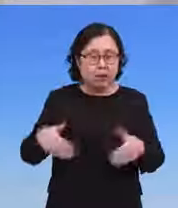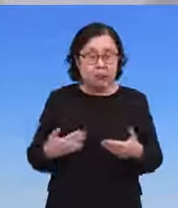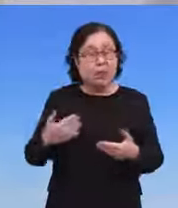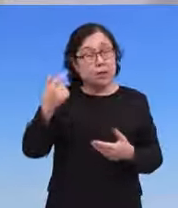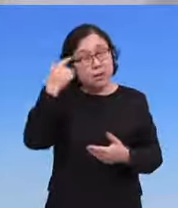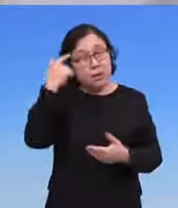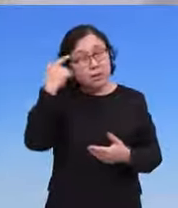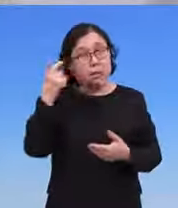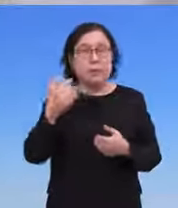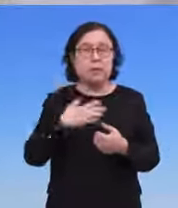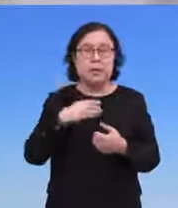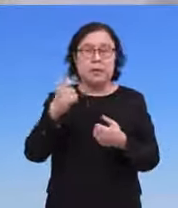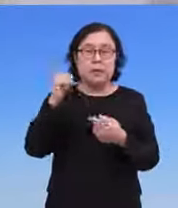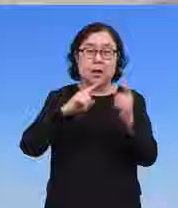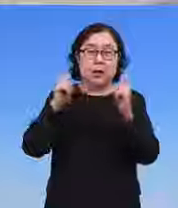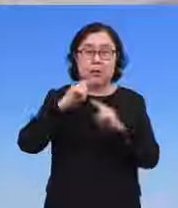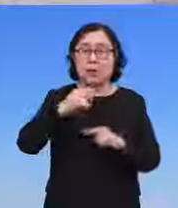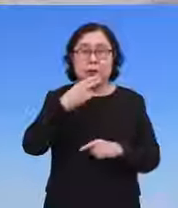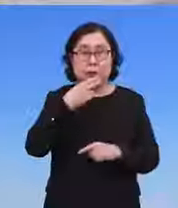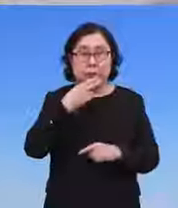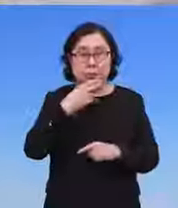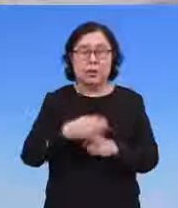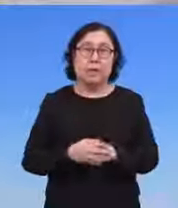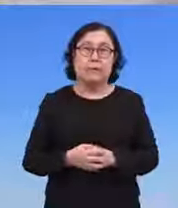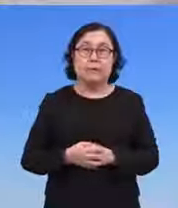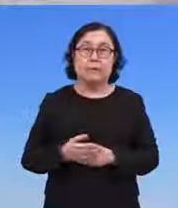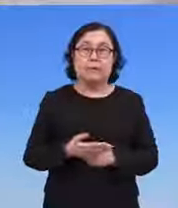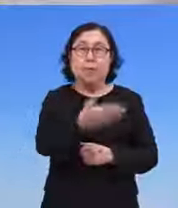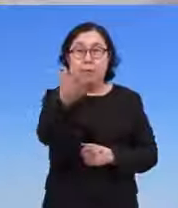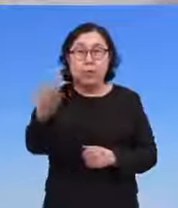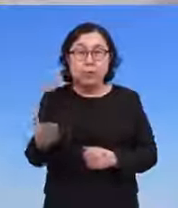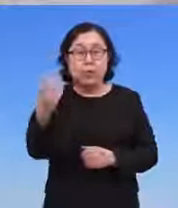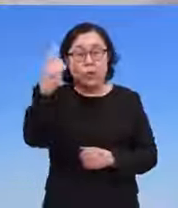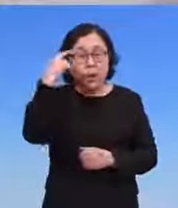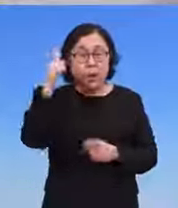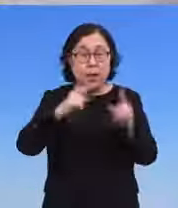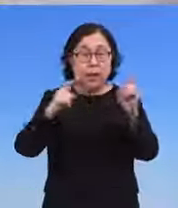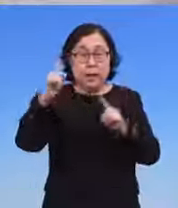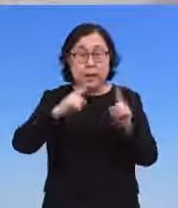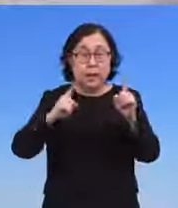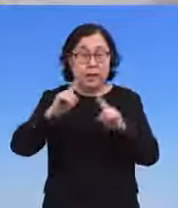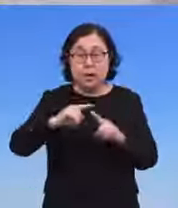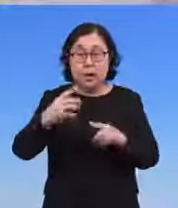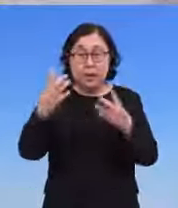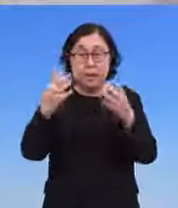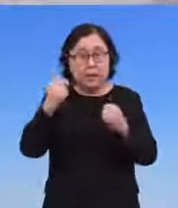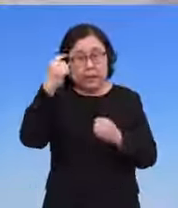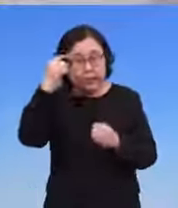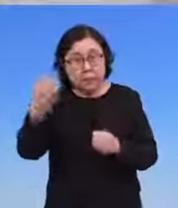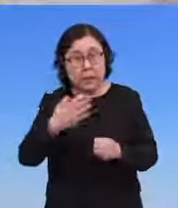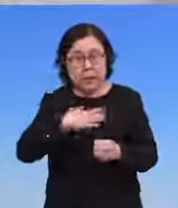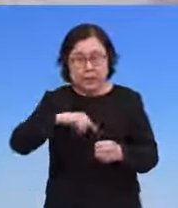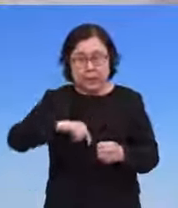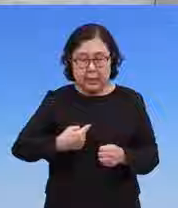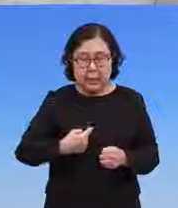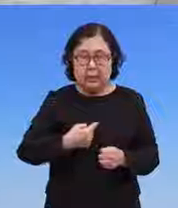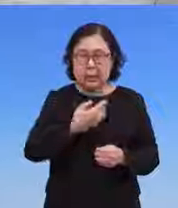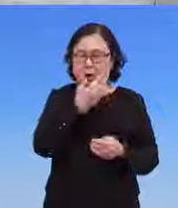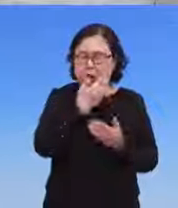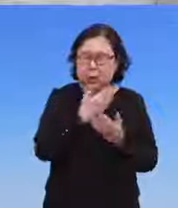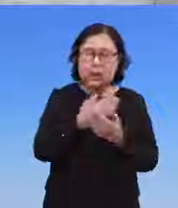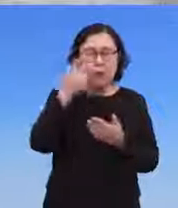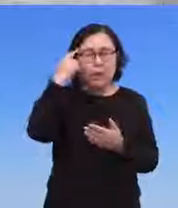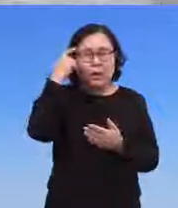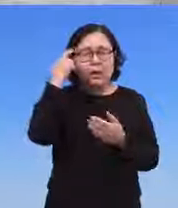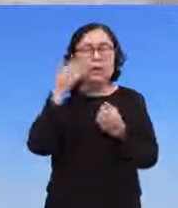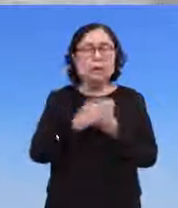처리하니까 상처가 안 되던데요. 여러분 왜 이렇게 상처를 많이 받으세요? 여러분 존재가 너무 귀하기 때문이에요. 난 내